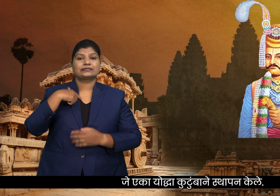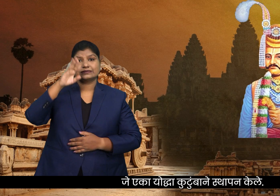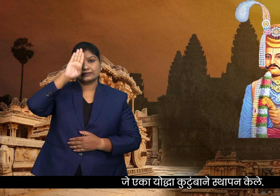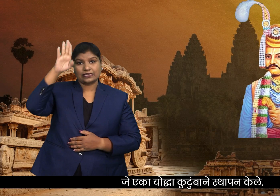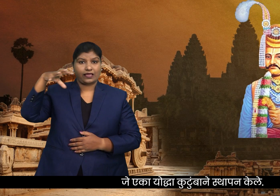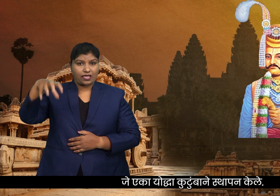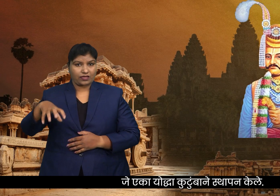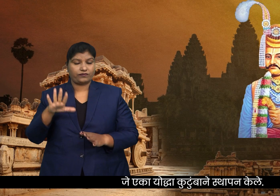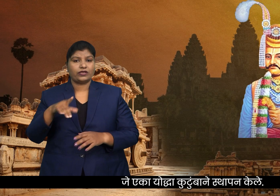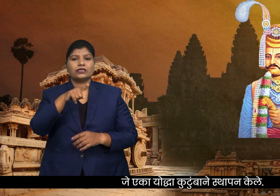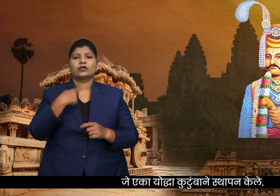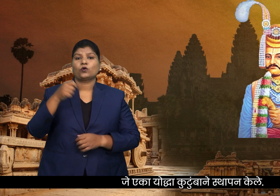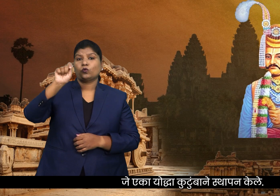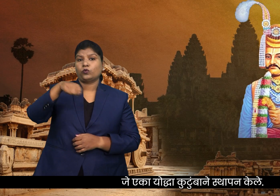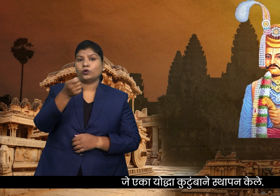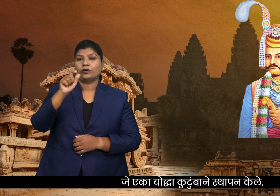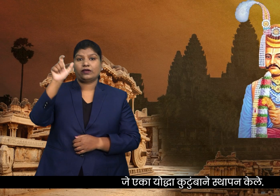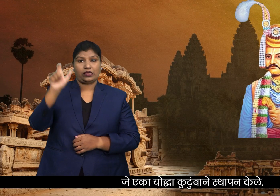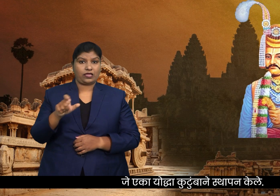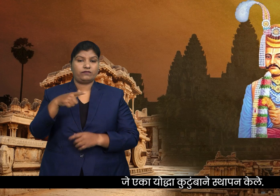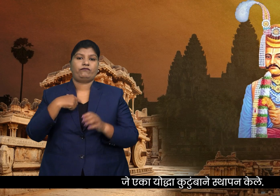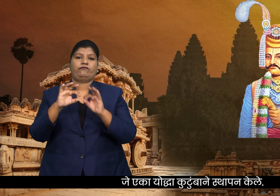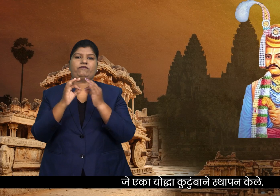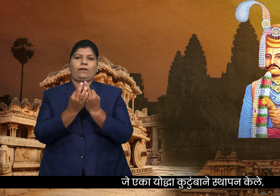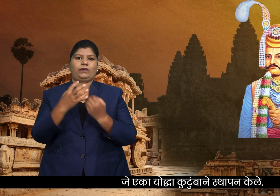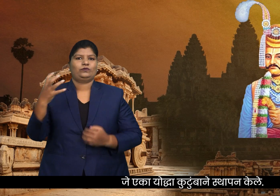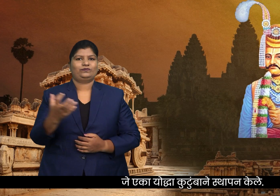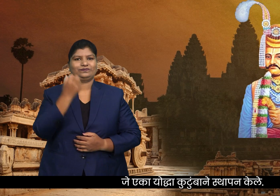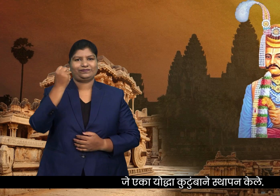एका योद्धा कुटुंबाने स्थापन केले.